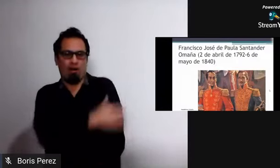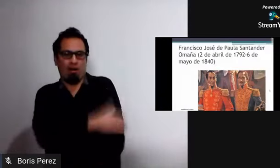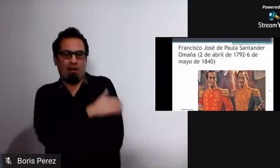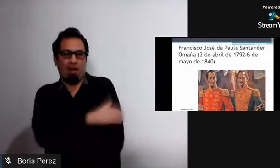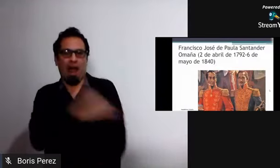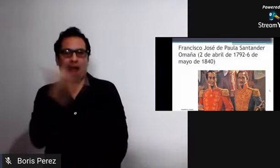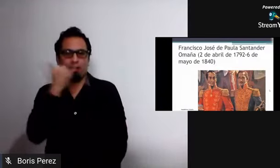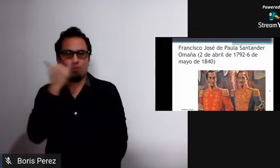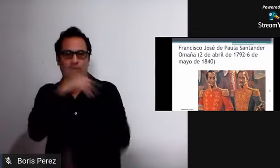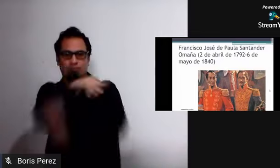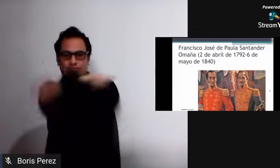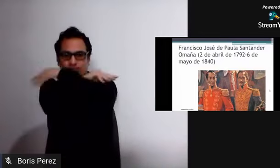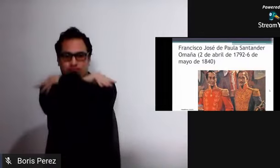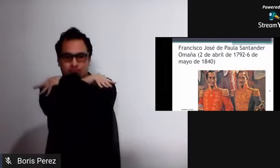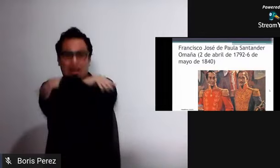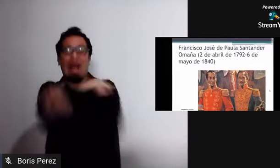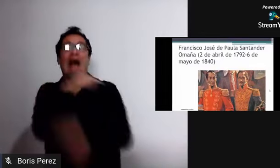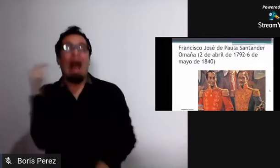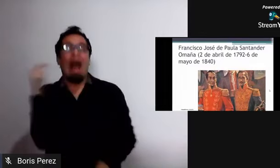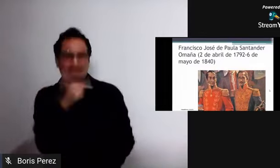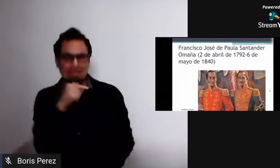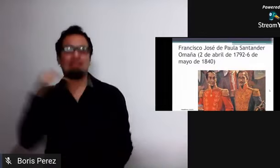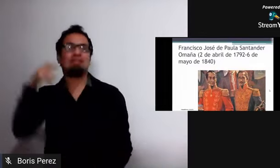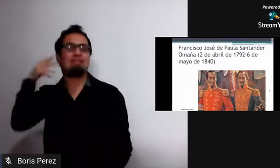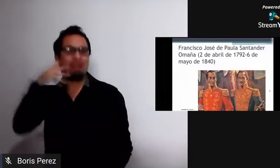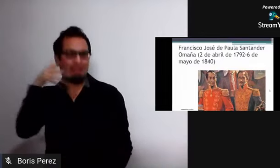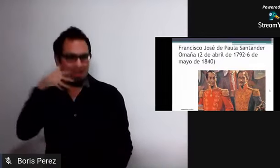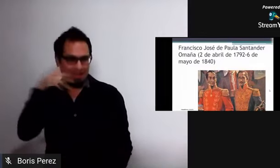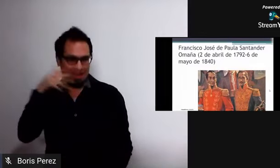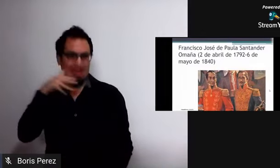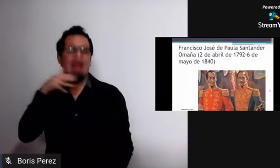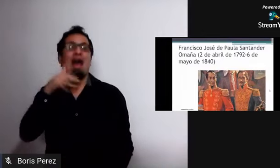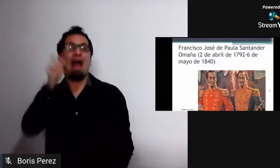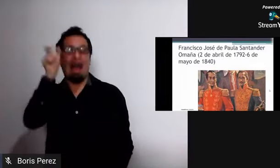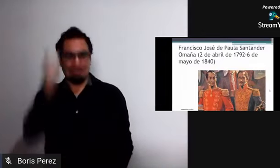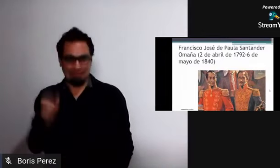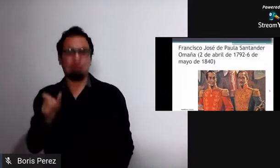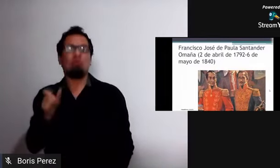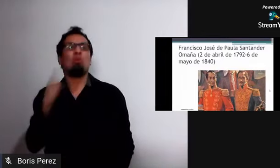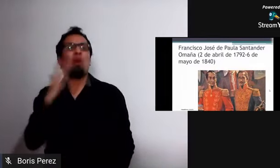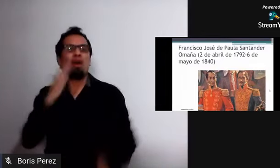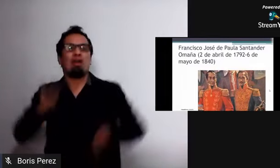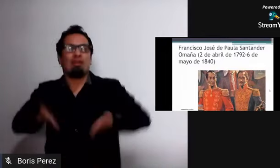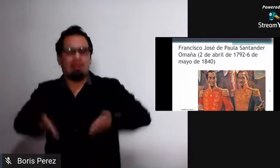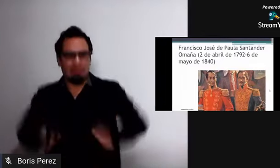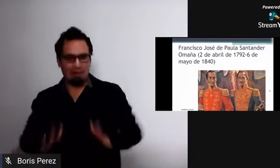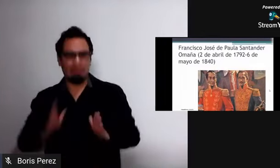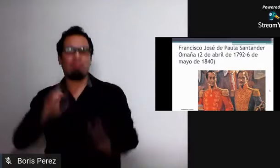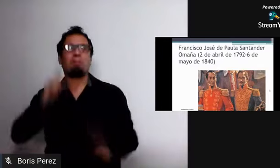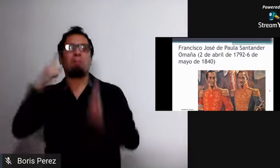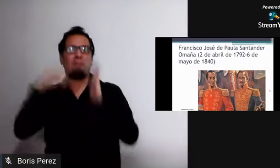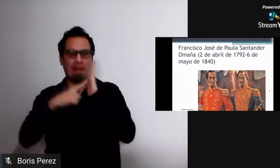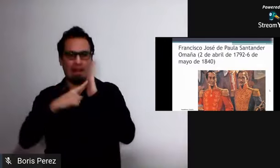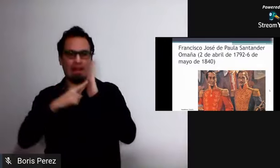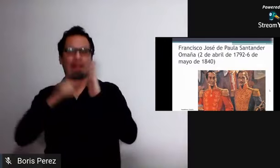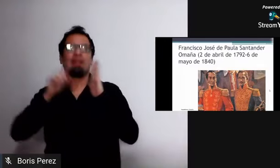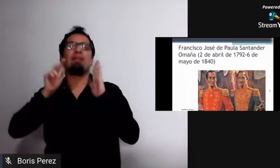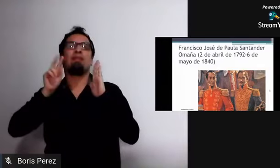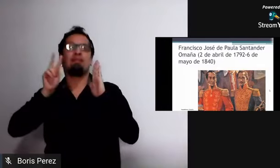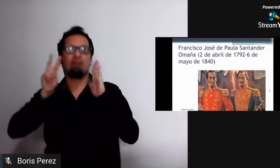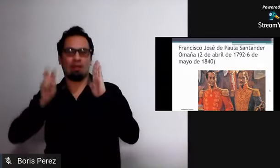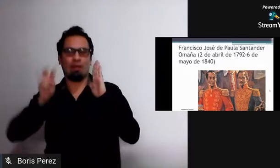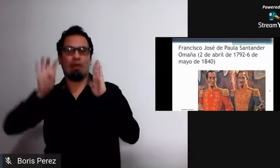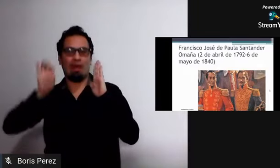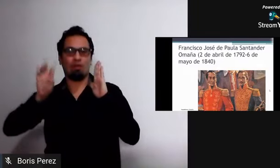es el comandante Simón Bolívar y el que está de traje azul es el señor Francisco José de